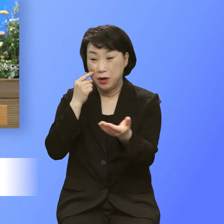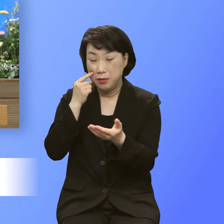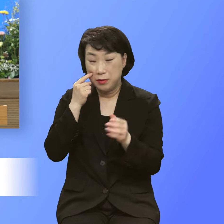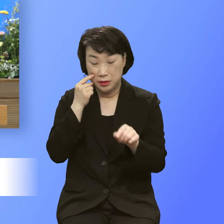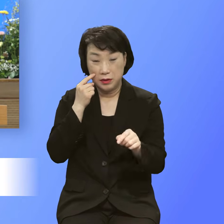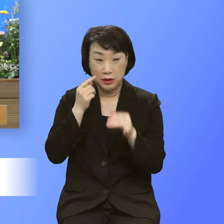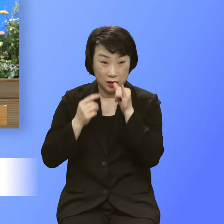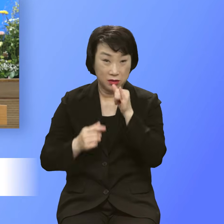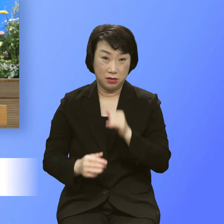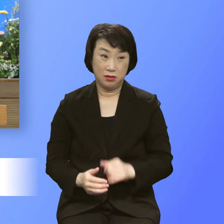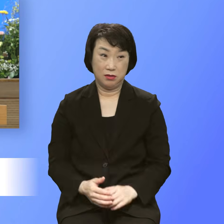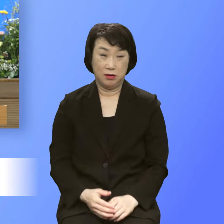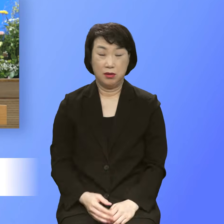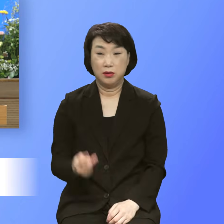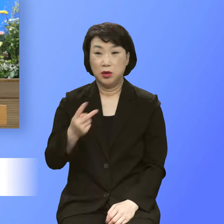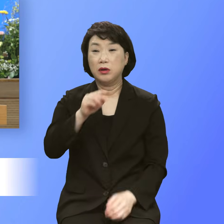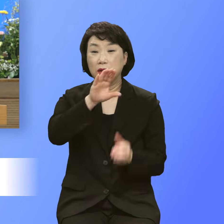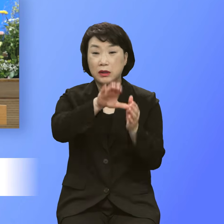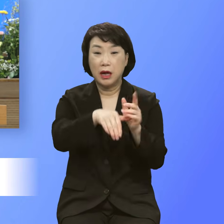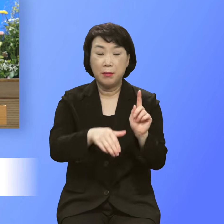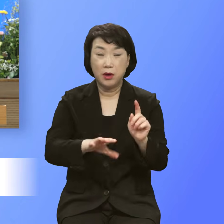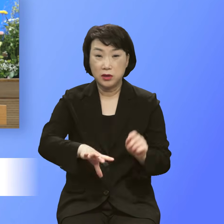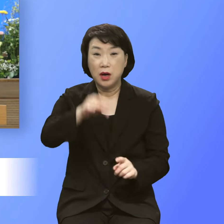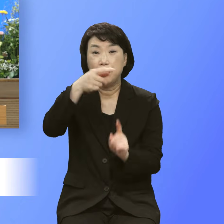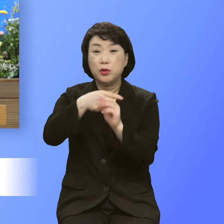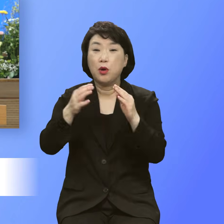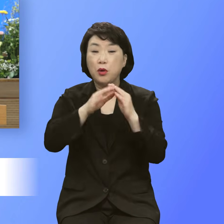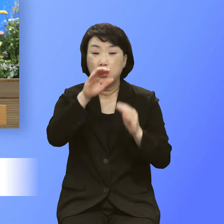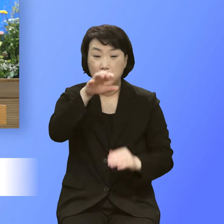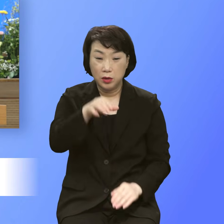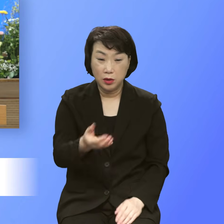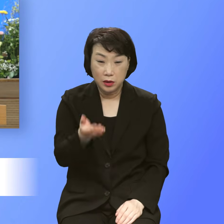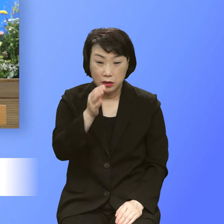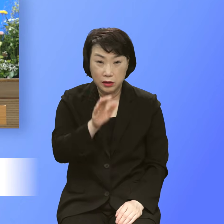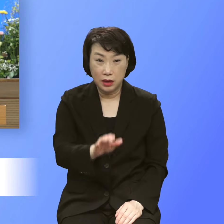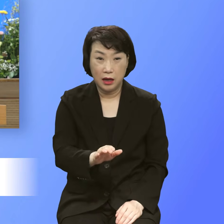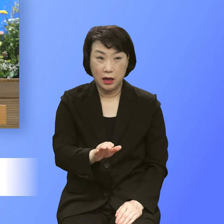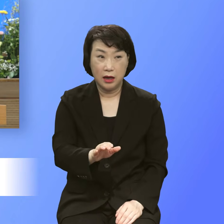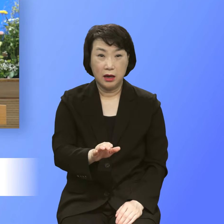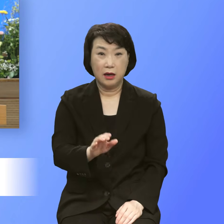있었고, 또 그때는 초대교회지만